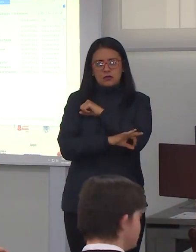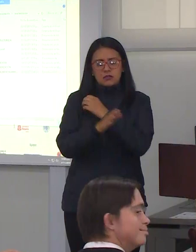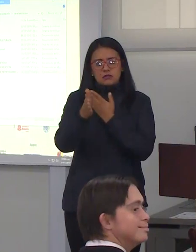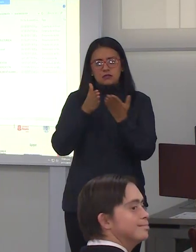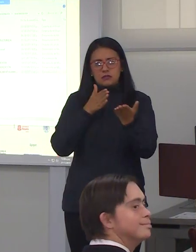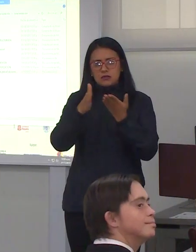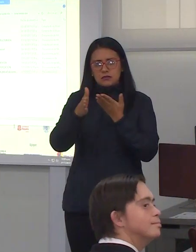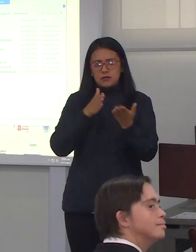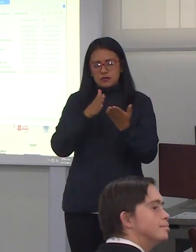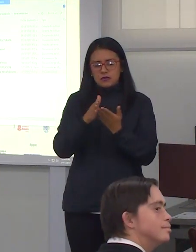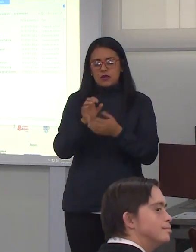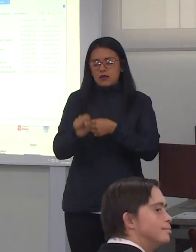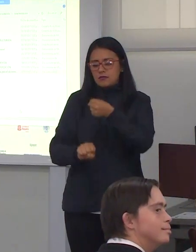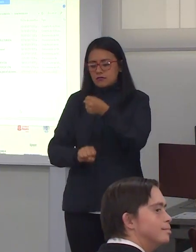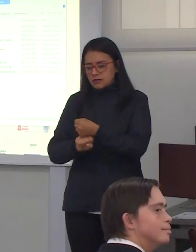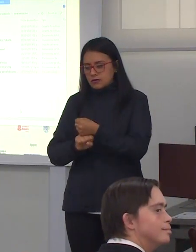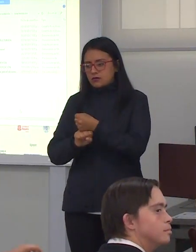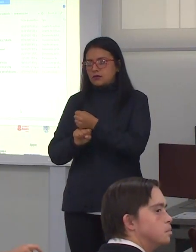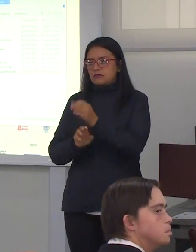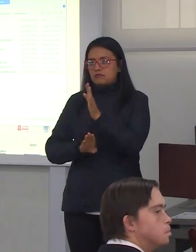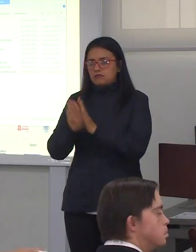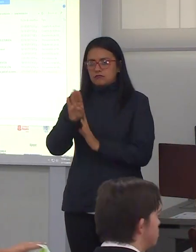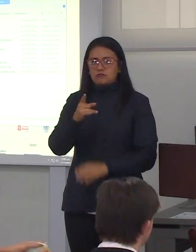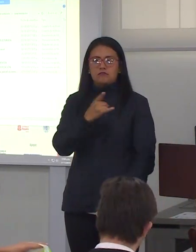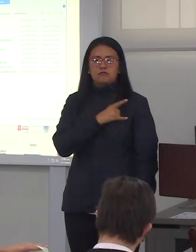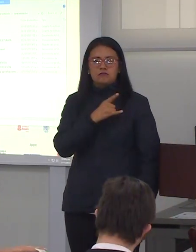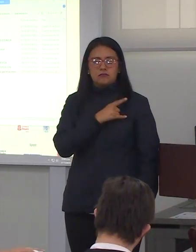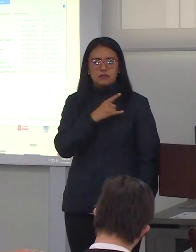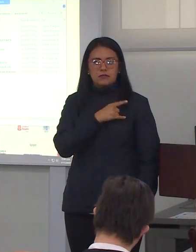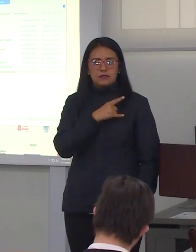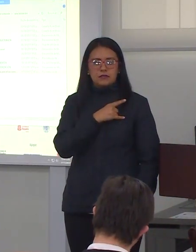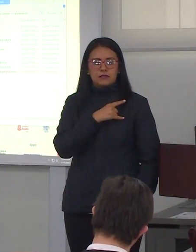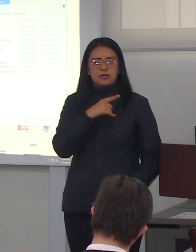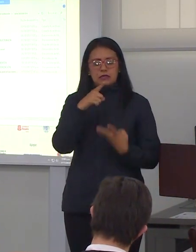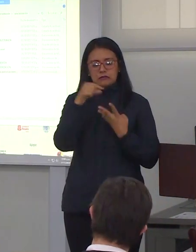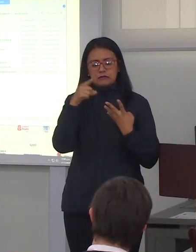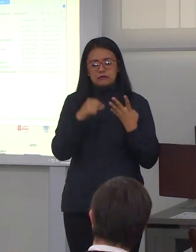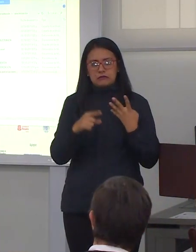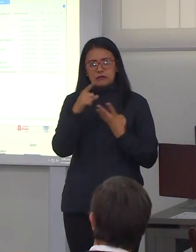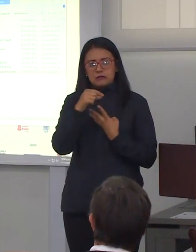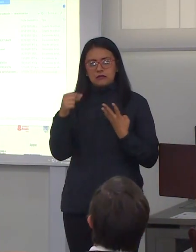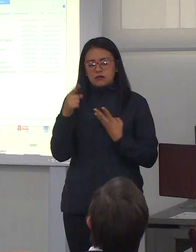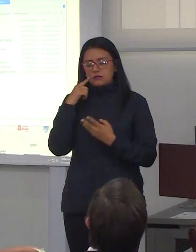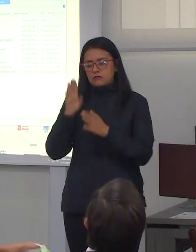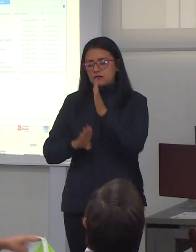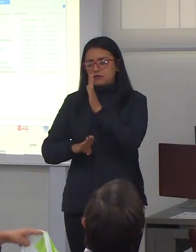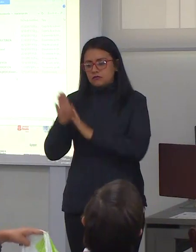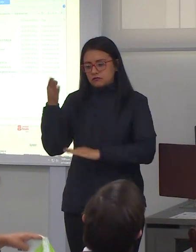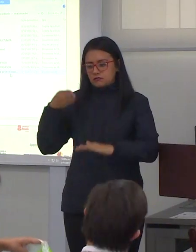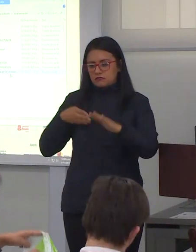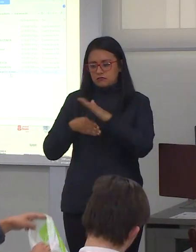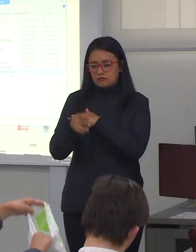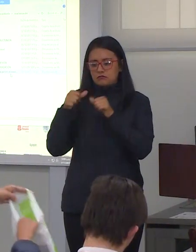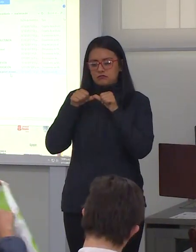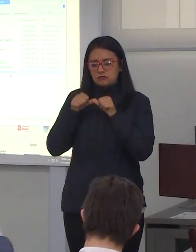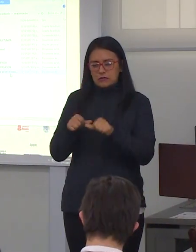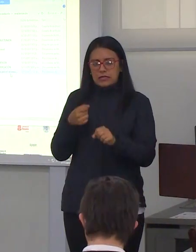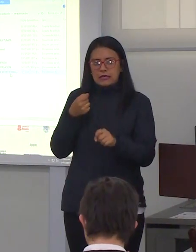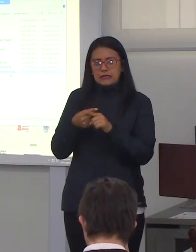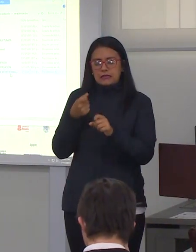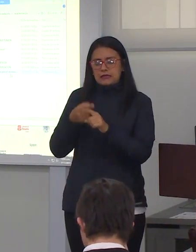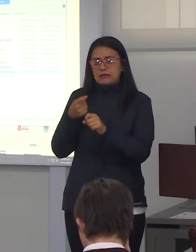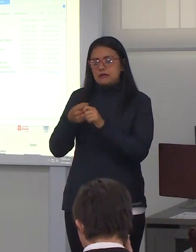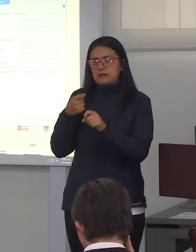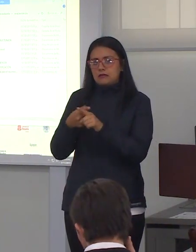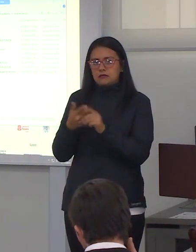servicio apoyo y promoción estudiantil de la universidad de la Salle dedicada a emprender el proyecto de acceso permanencia y egreso de los